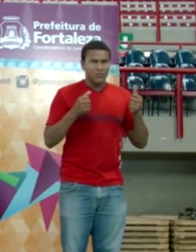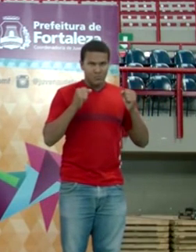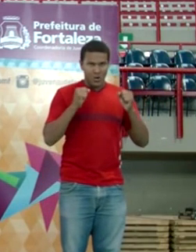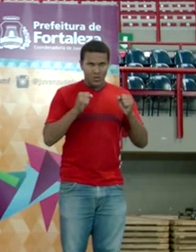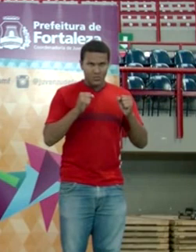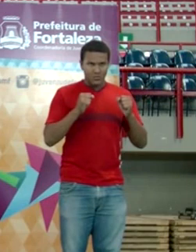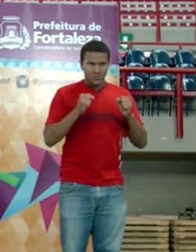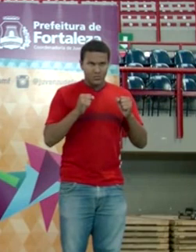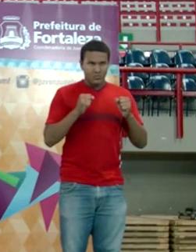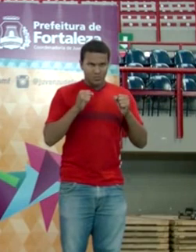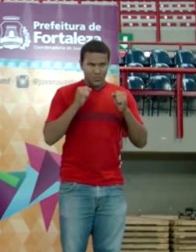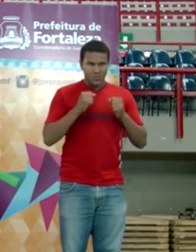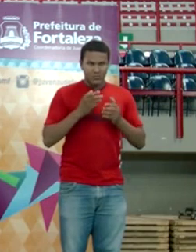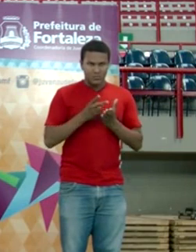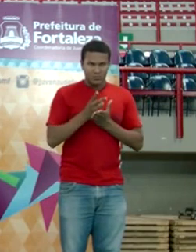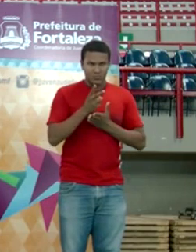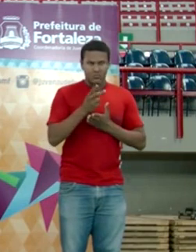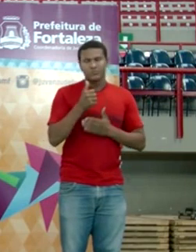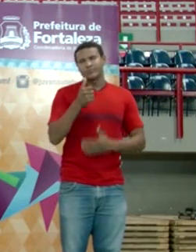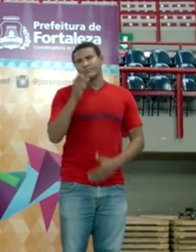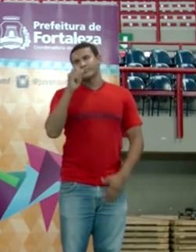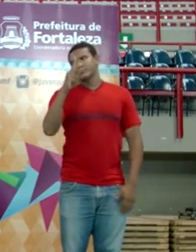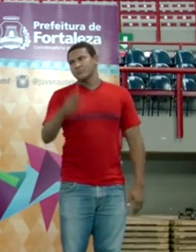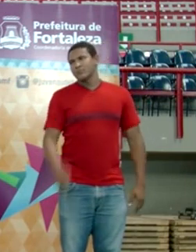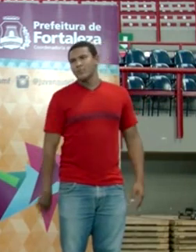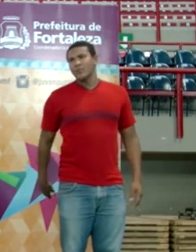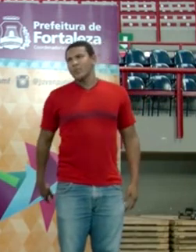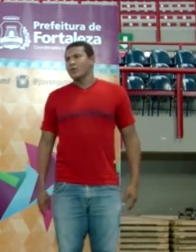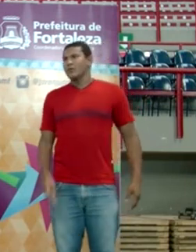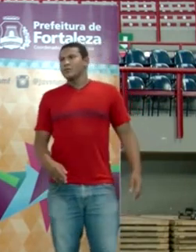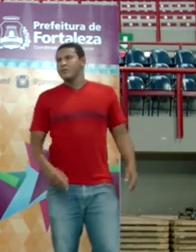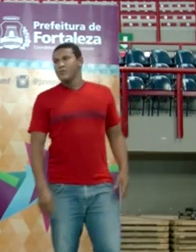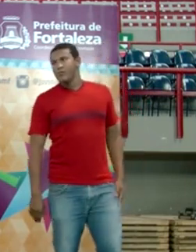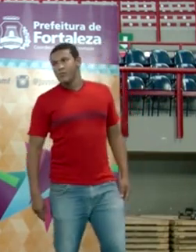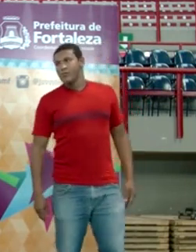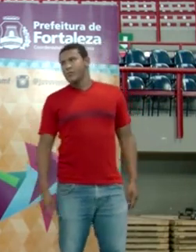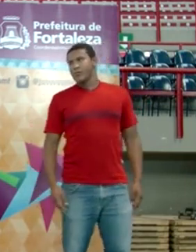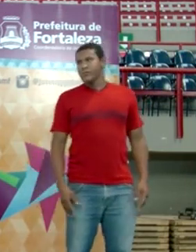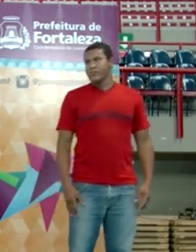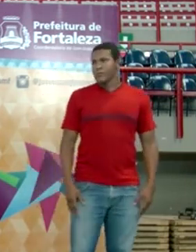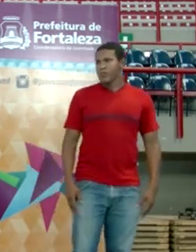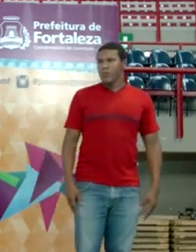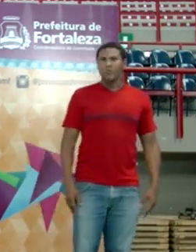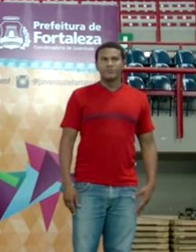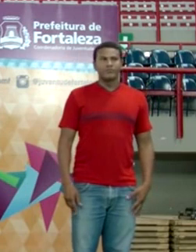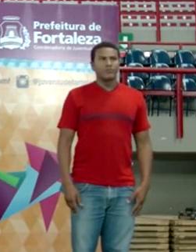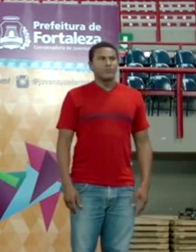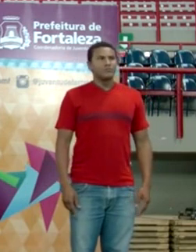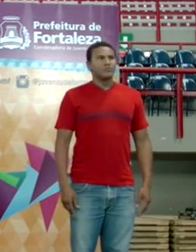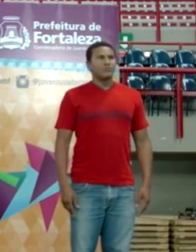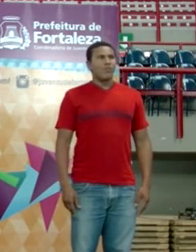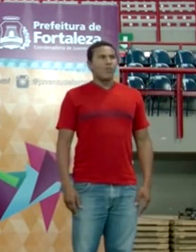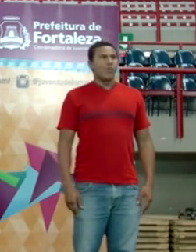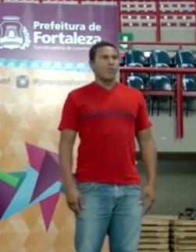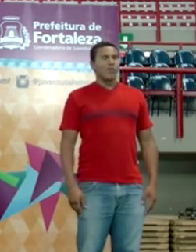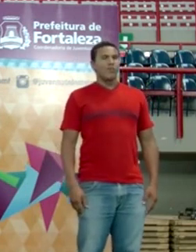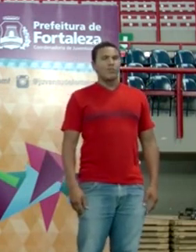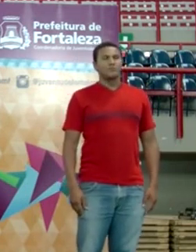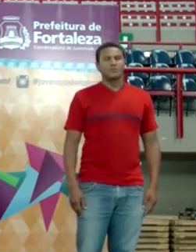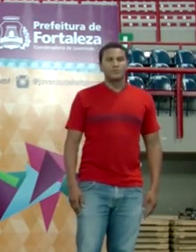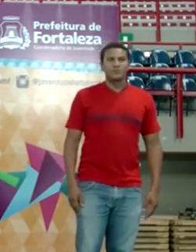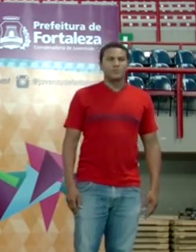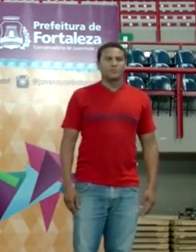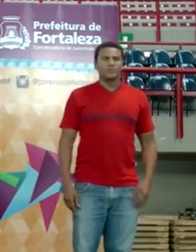passar adiante? Beleza. Colega que perguntou, está certo? Espero que tenha respondido.